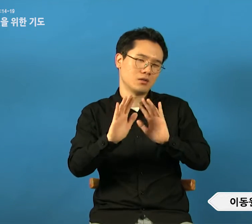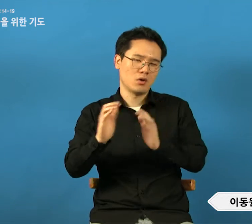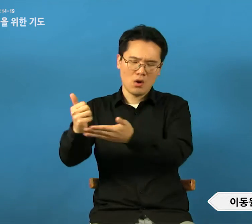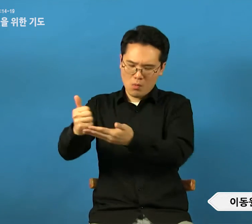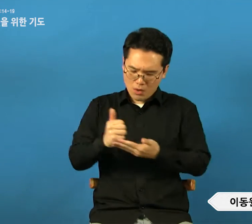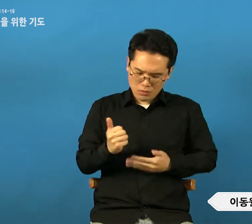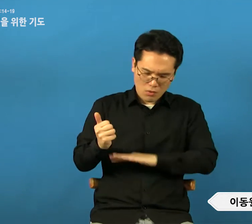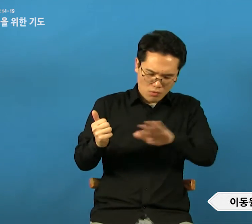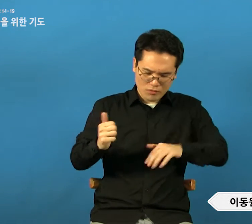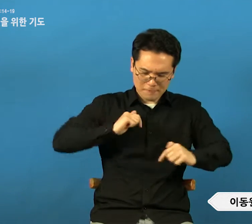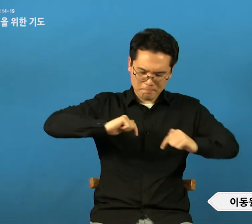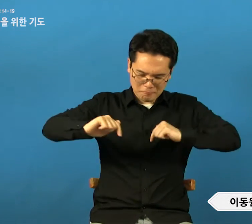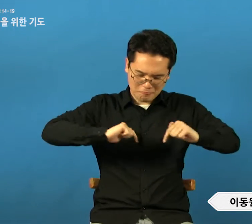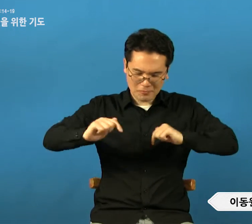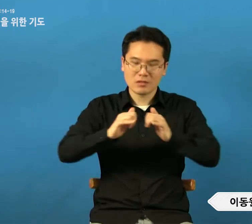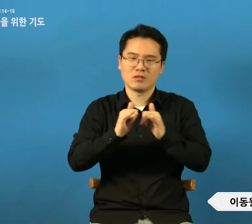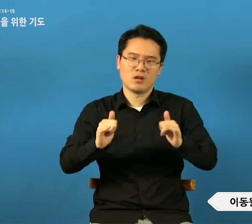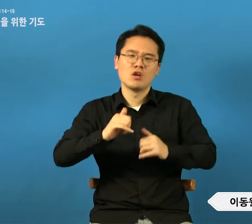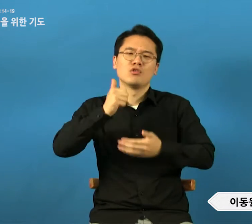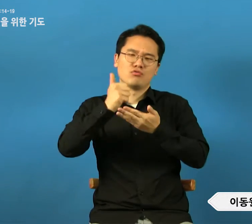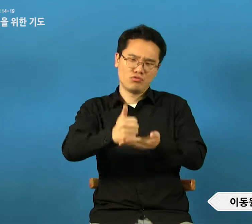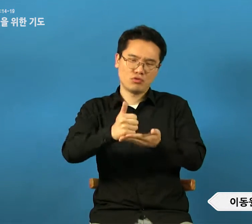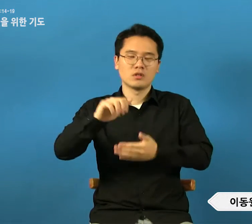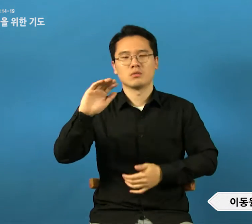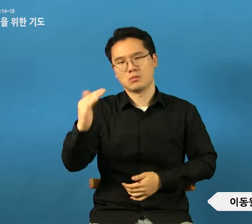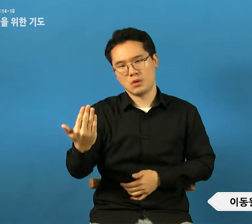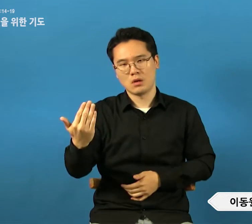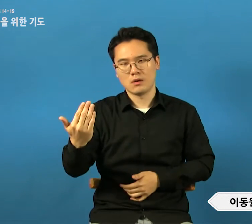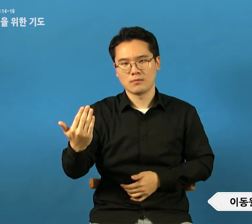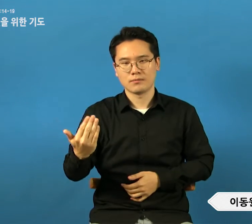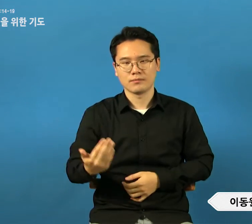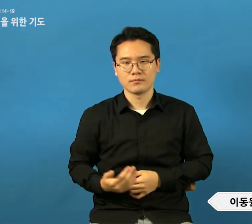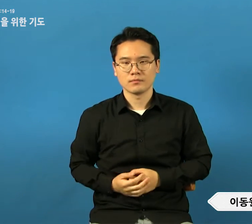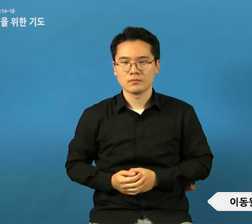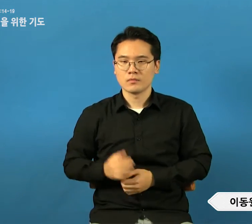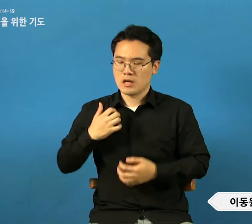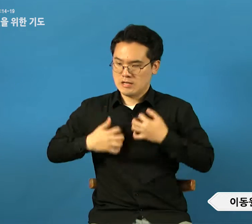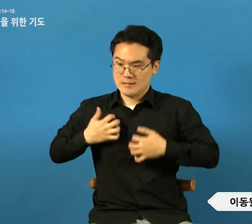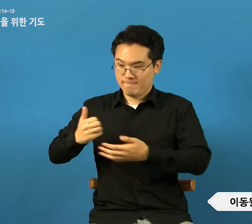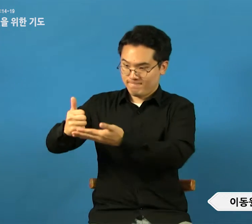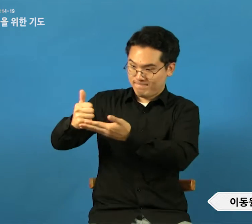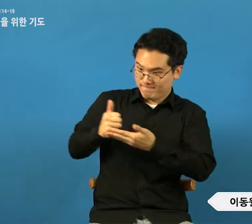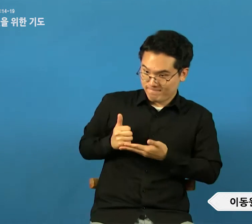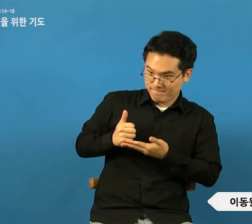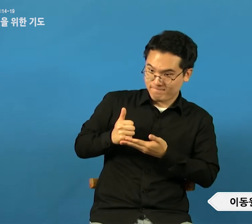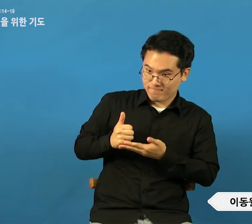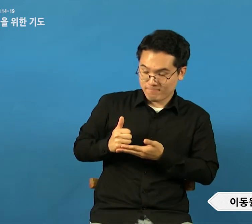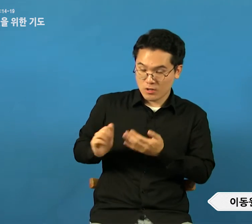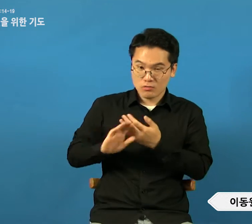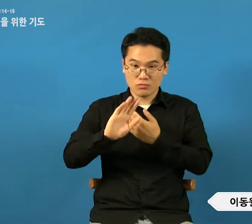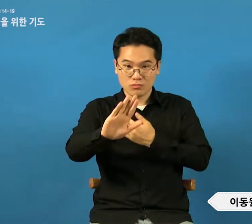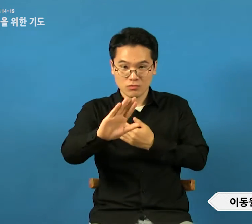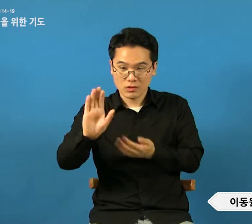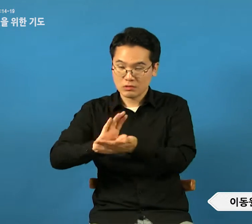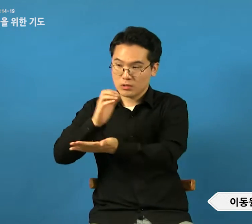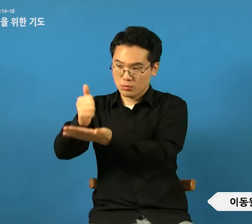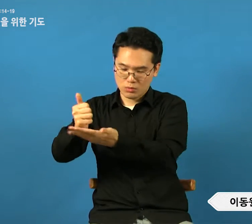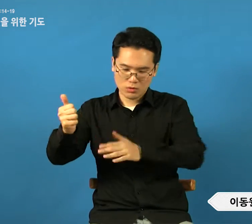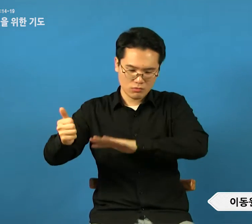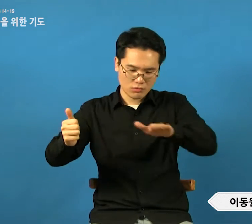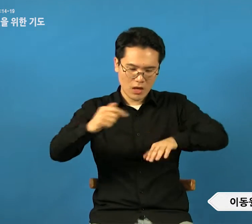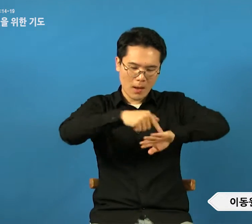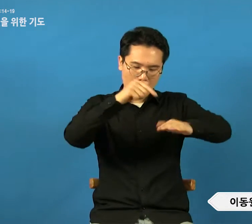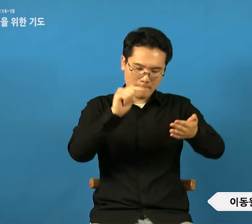자, 우리가 예수님을 영접한 순간 이제 그리스도는 우리 마음이라는 우리의 집에 거하시게 됩니다.